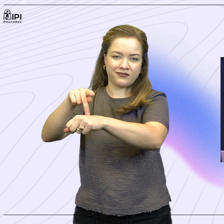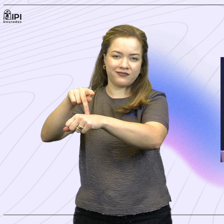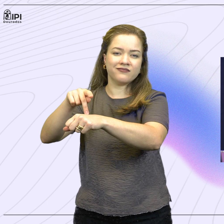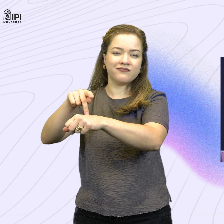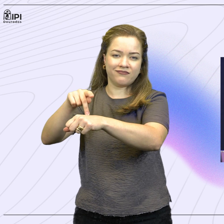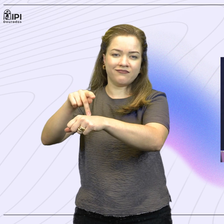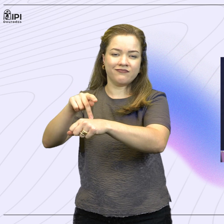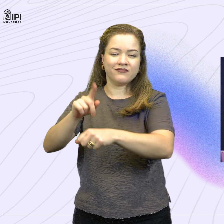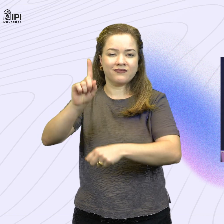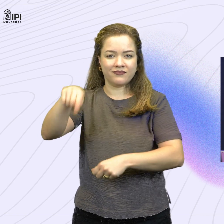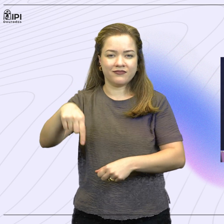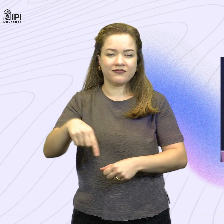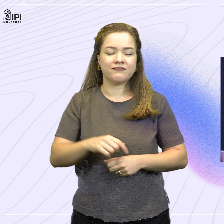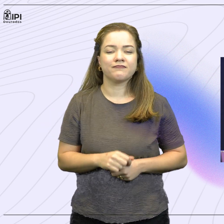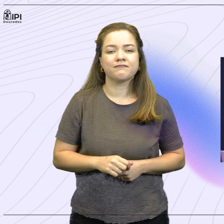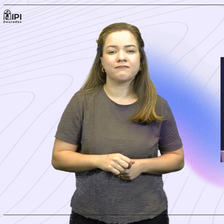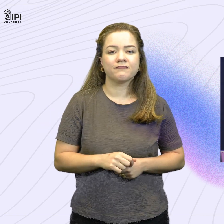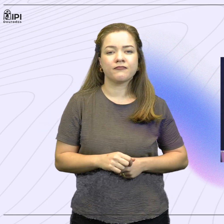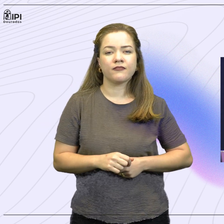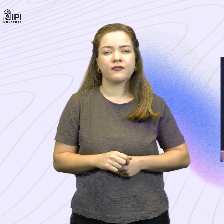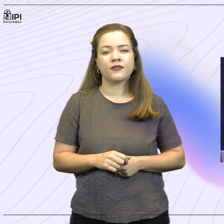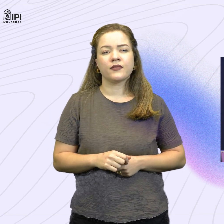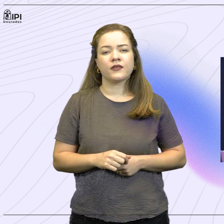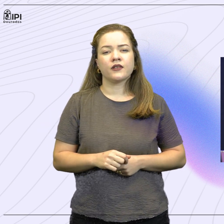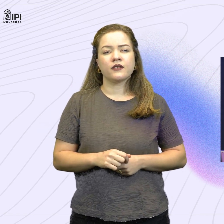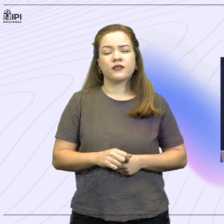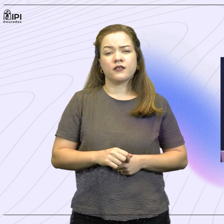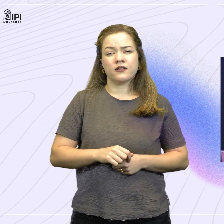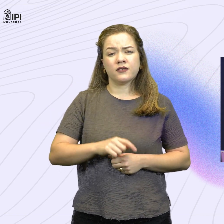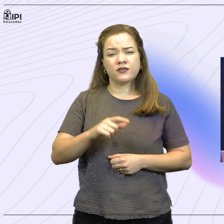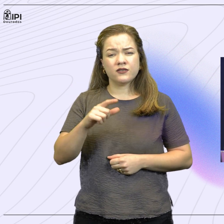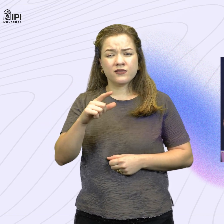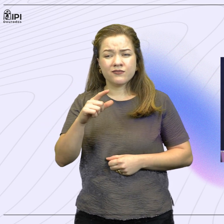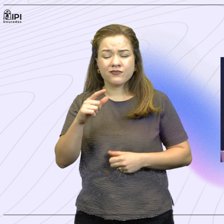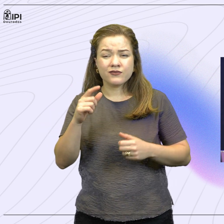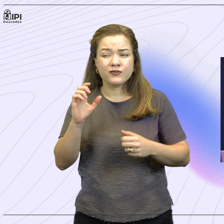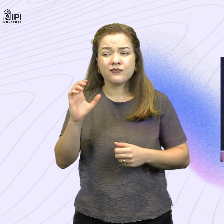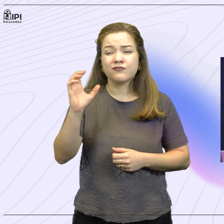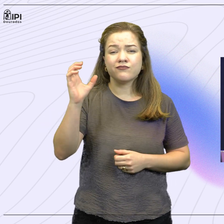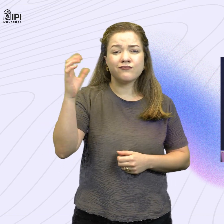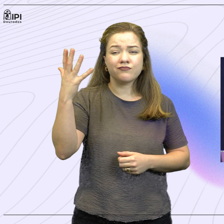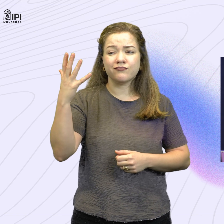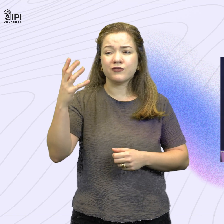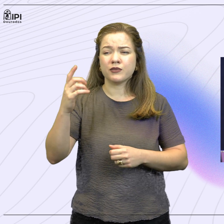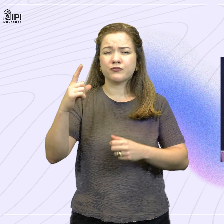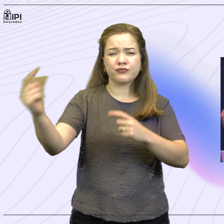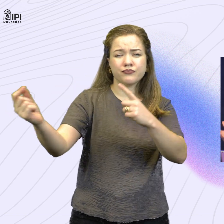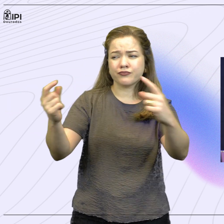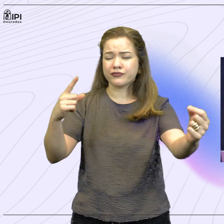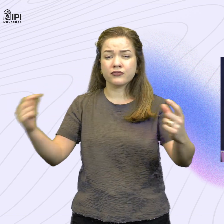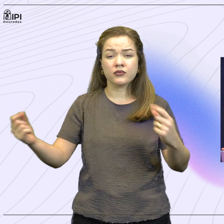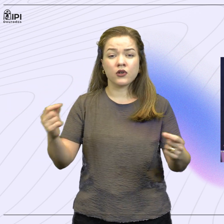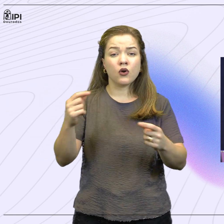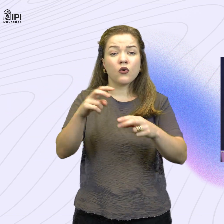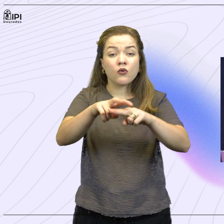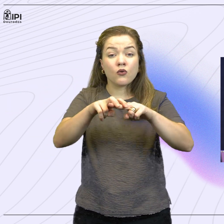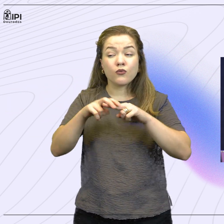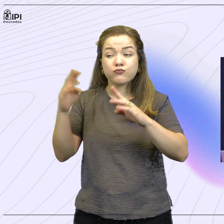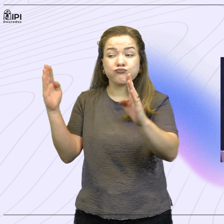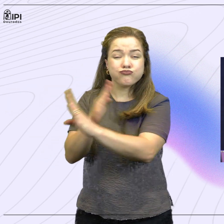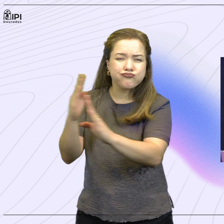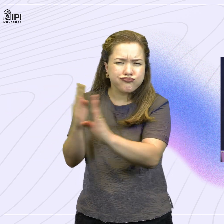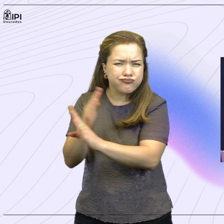e capítulo 2, o verso 11, fala um pouco sobre isso. Eles tinham sido desarraigados da terra natal por causa de perseguição,